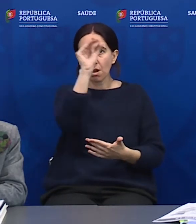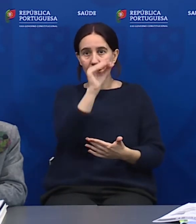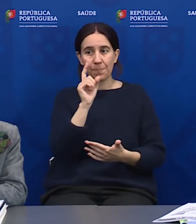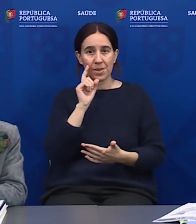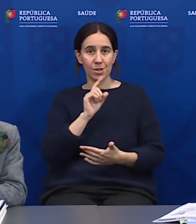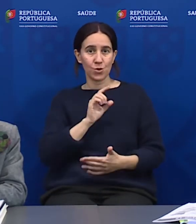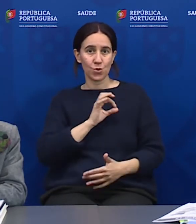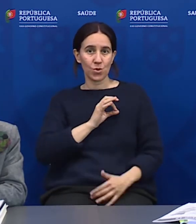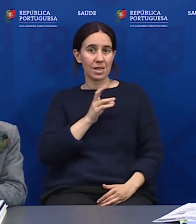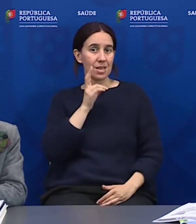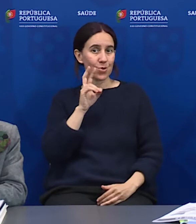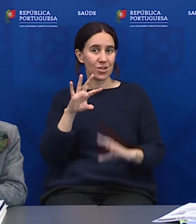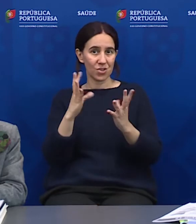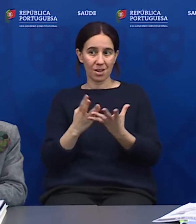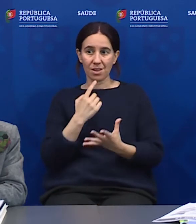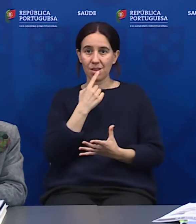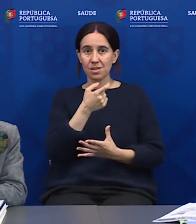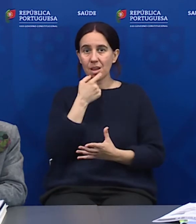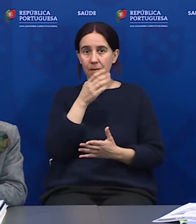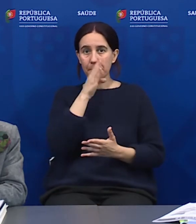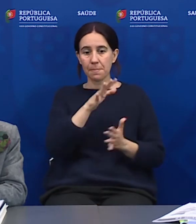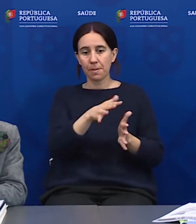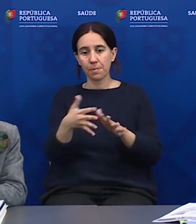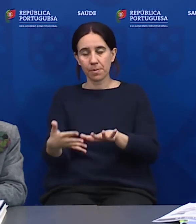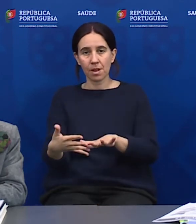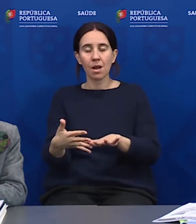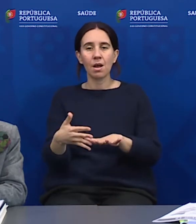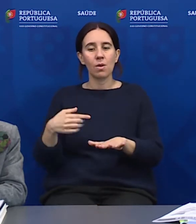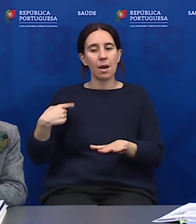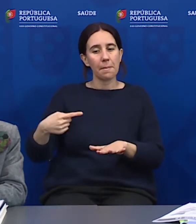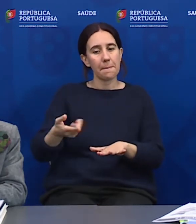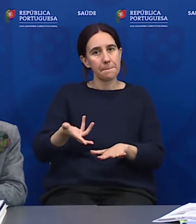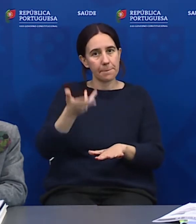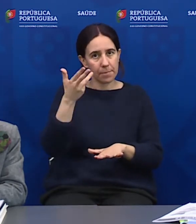senhora diretora-geral disse, venham a ser implementadas de uma forma mais rotineira,